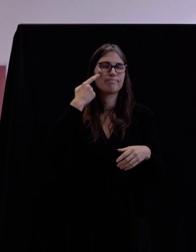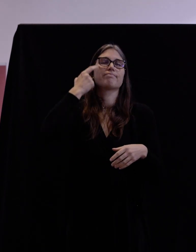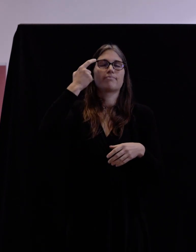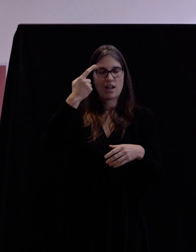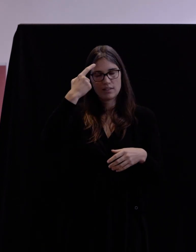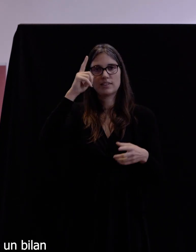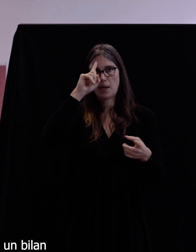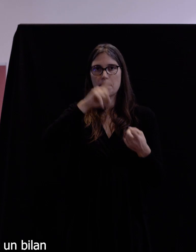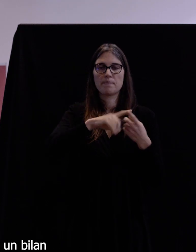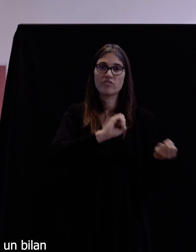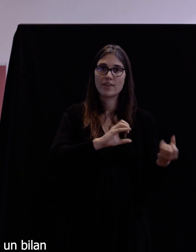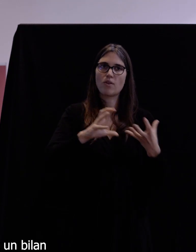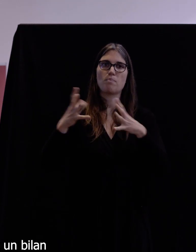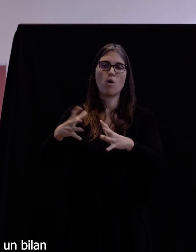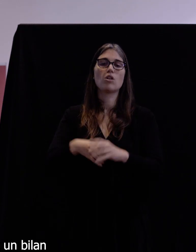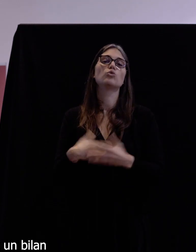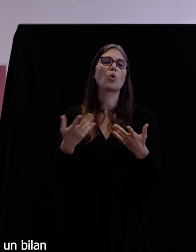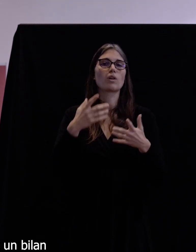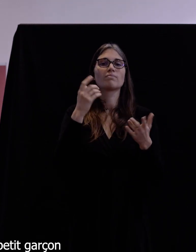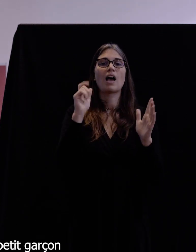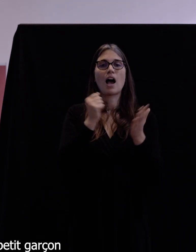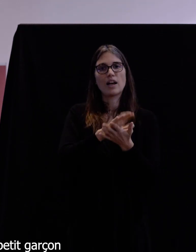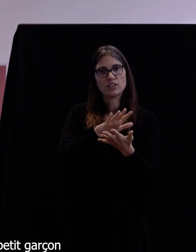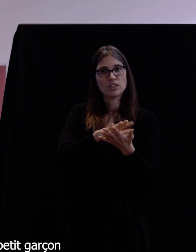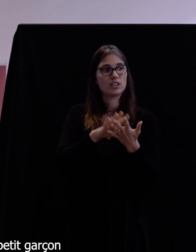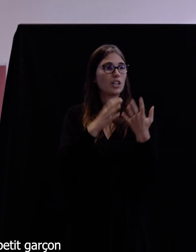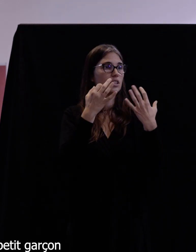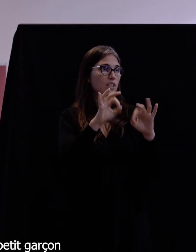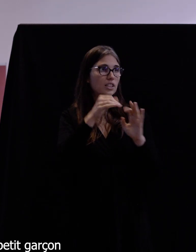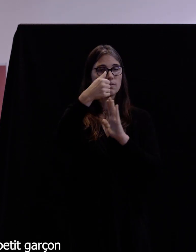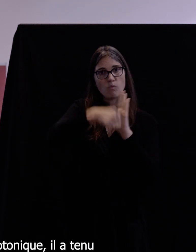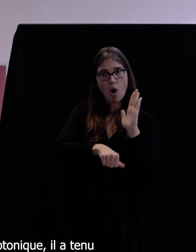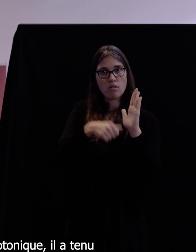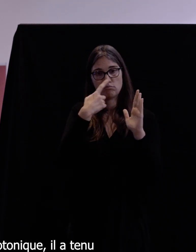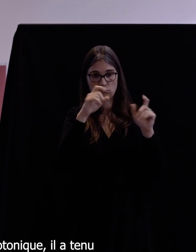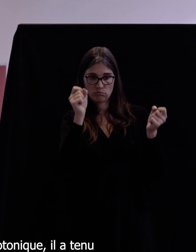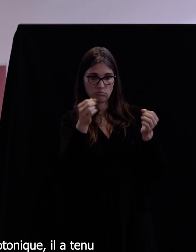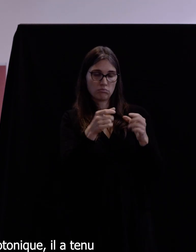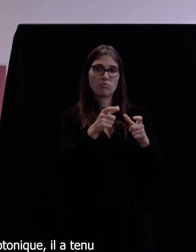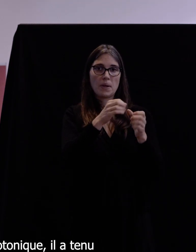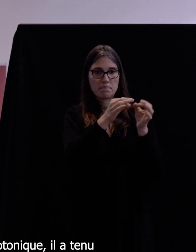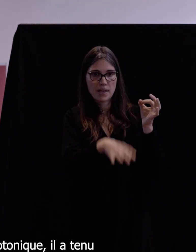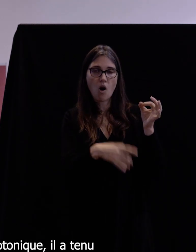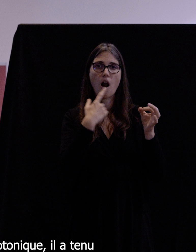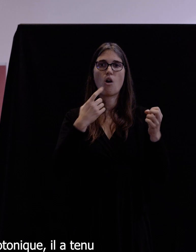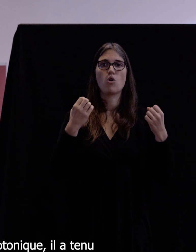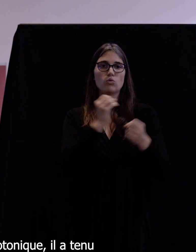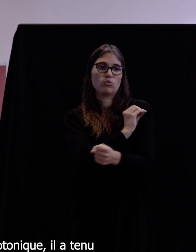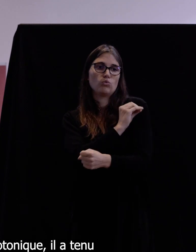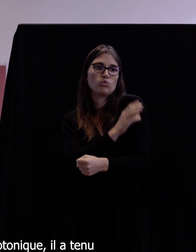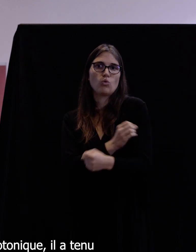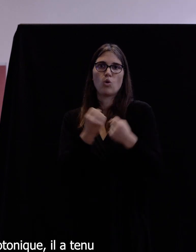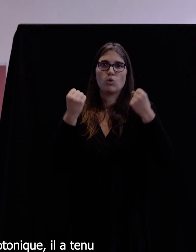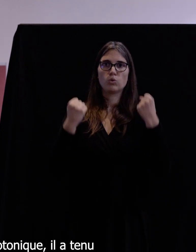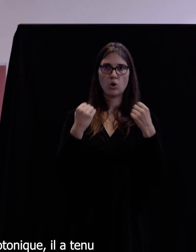développement psychomoteur. On lui a fait un bilan vestibulaire à 10 mois, mais c'est un petit garçon qui se débrouille. Il n'est pas très hypotonique. Il a tenu sa tête